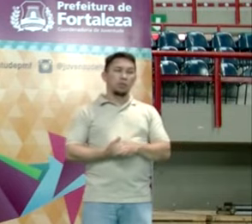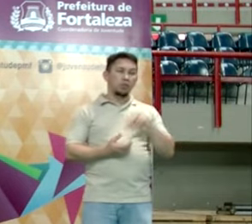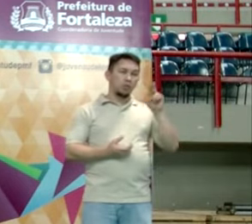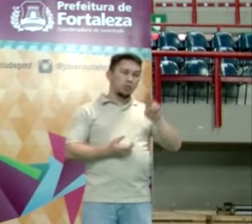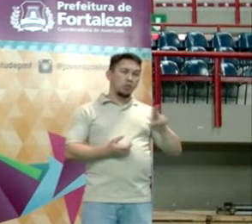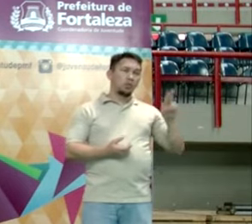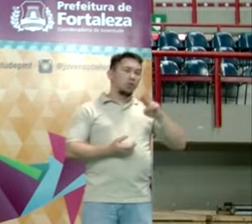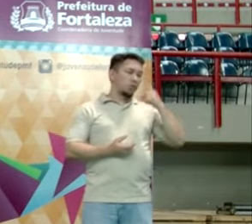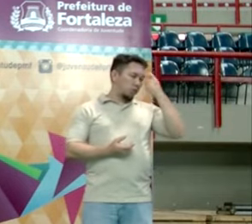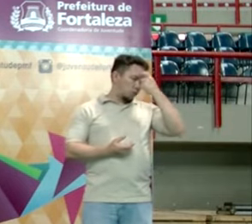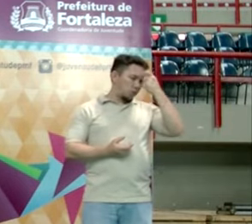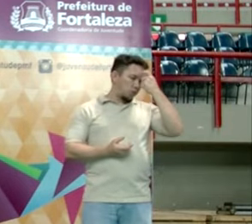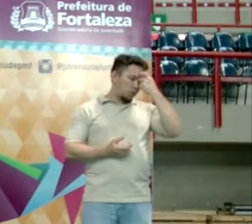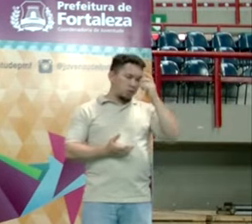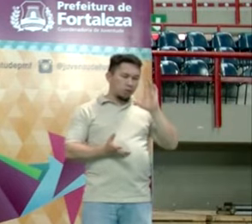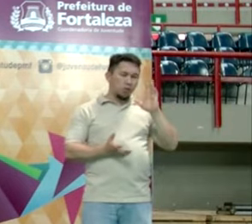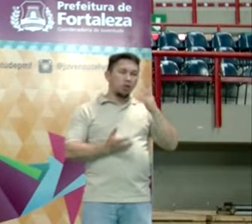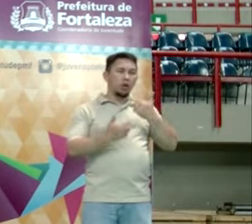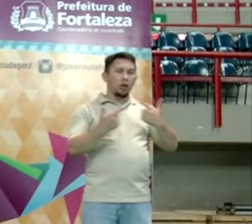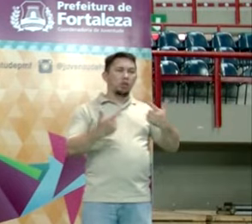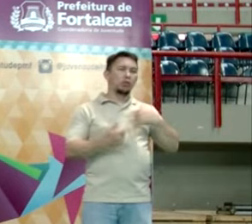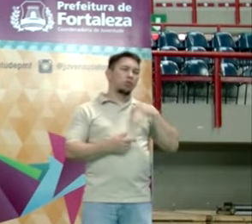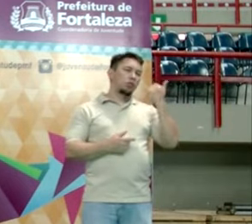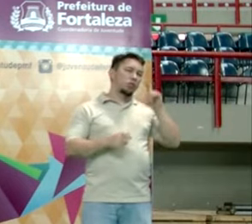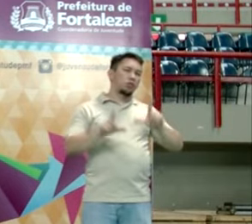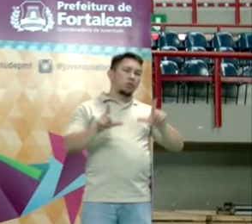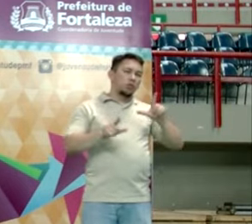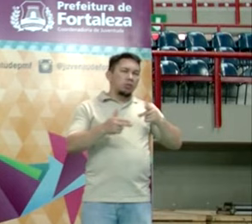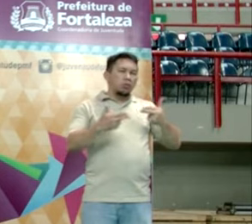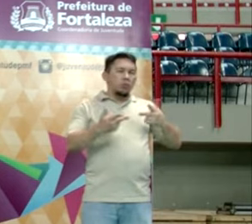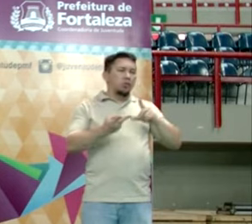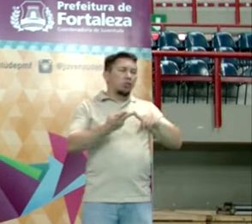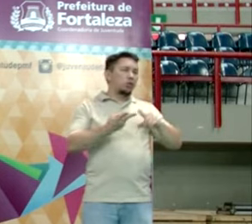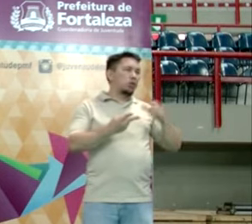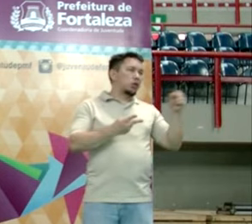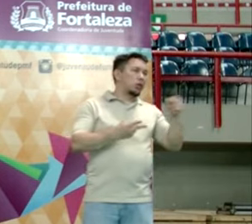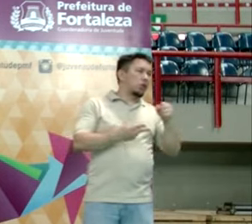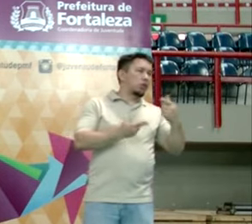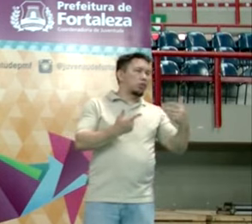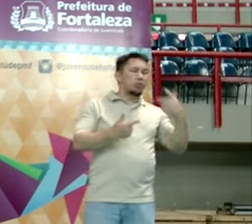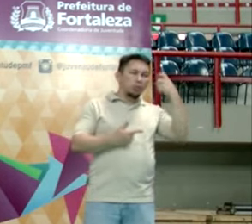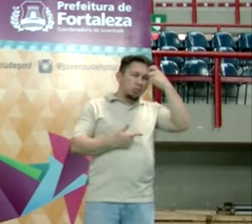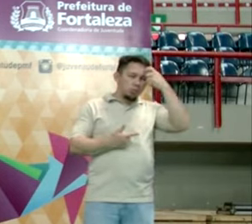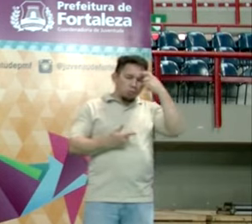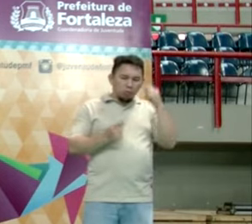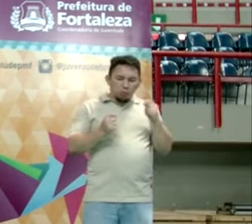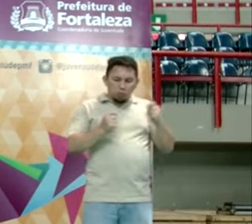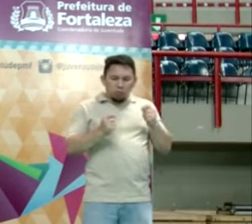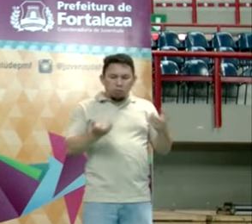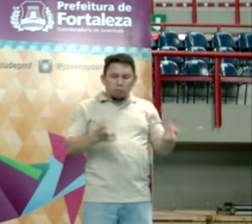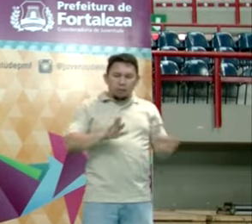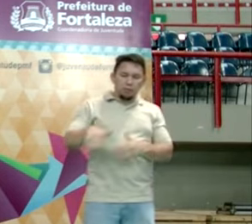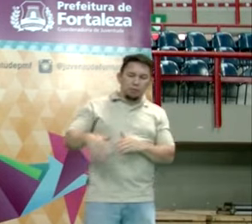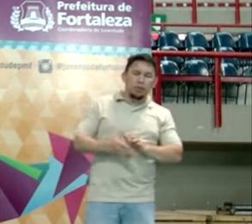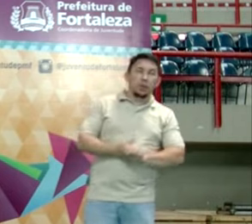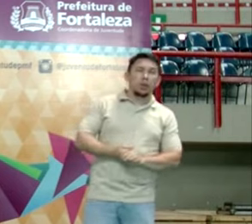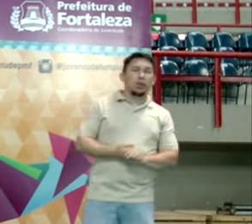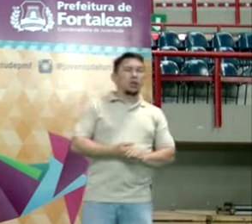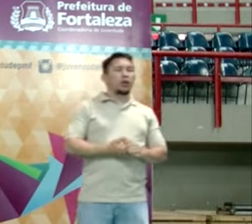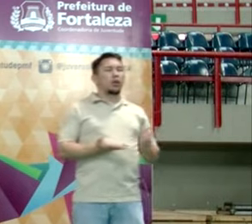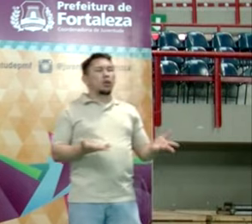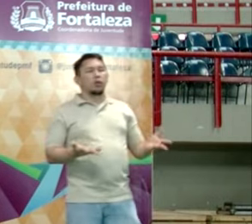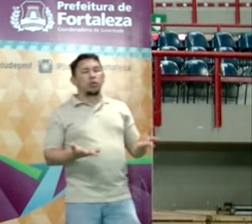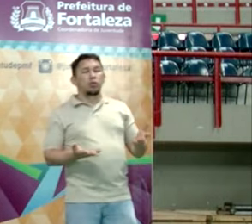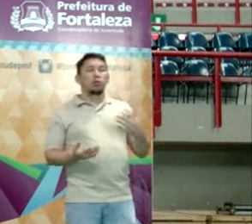Use de forma consciente os aparelhos eletroeletrônicos, tá certo? Continuando. Então, quando é que ele